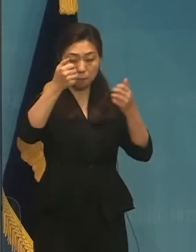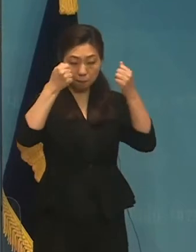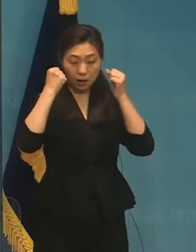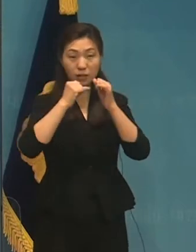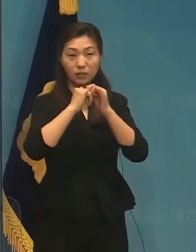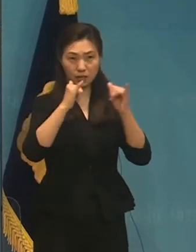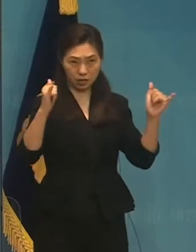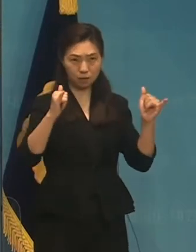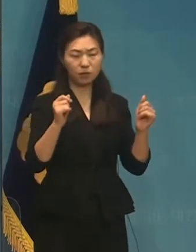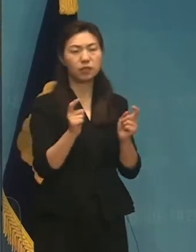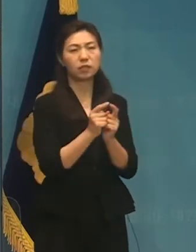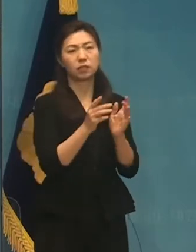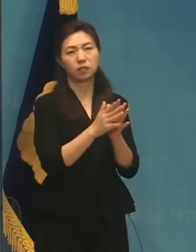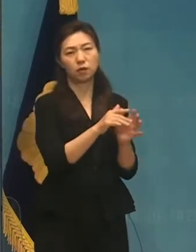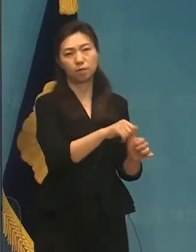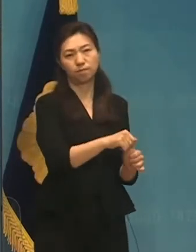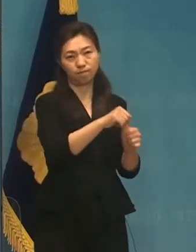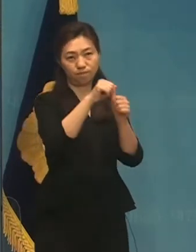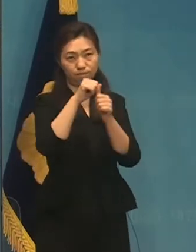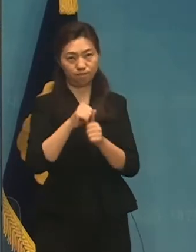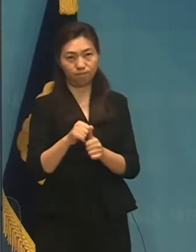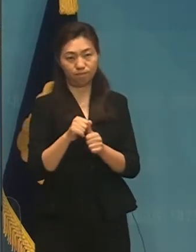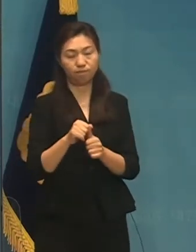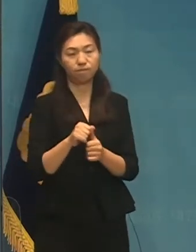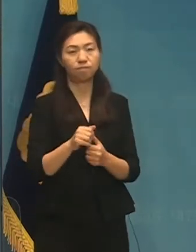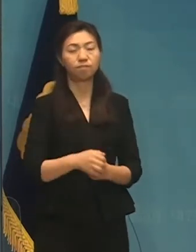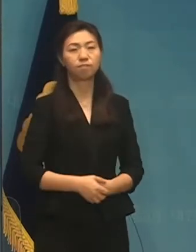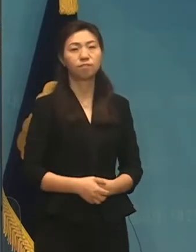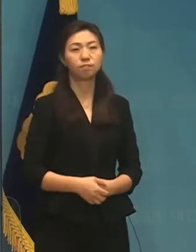직접 채용합니다.